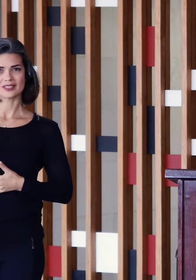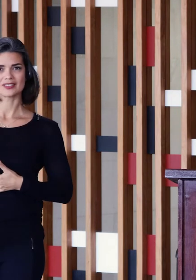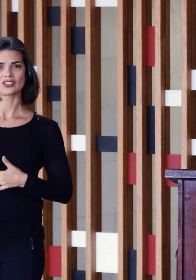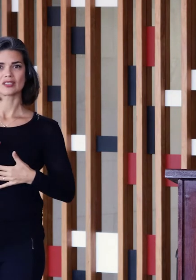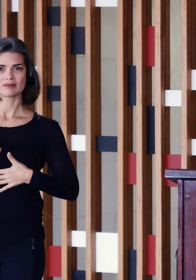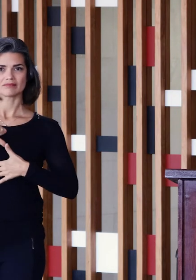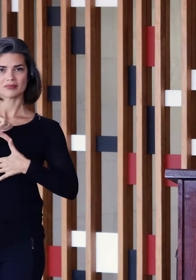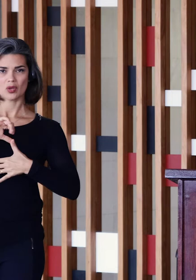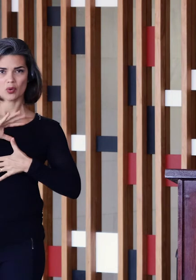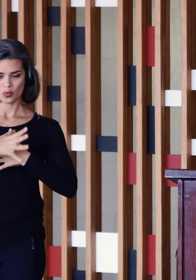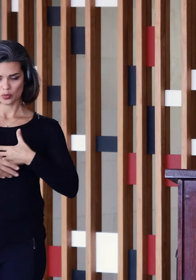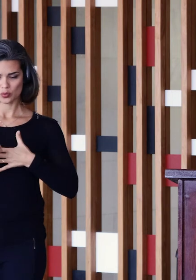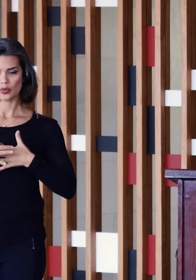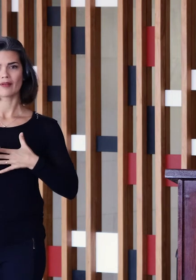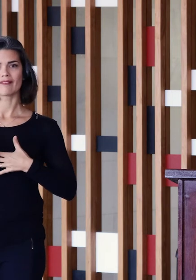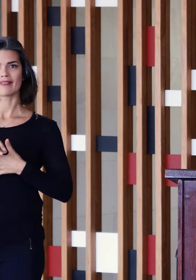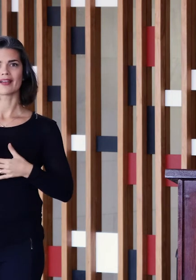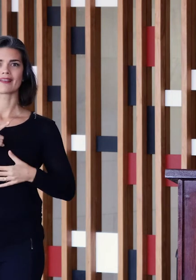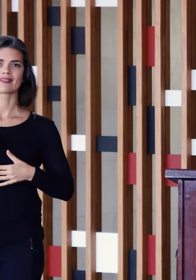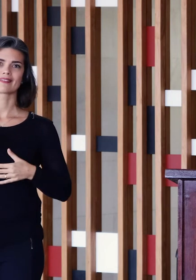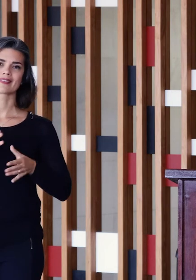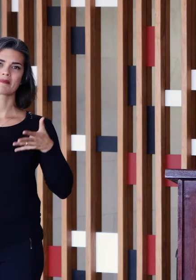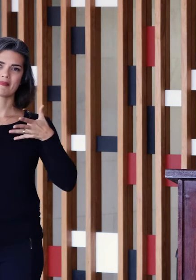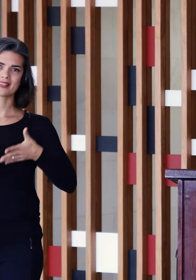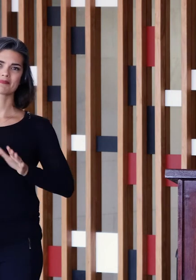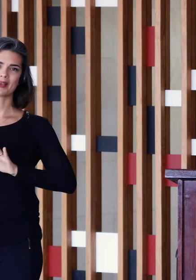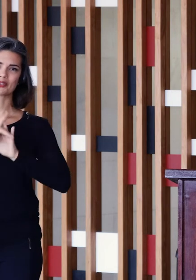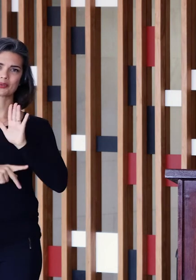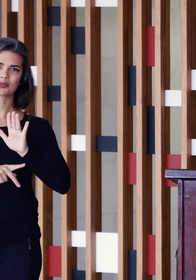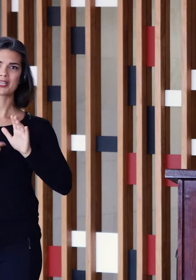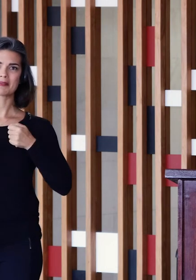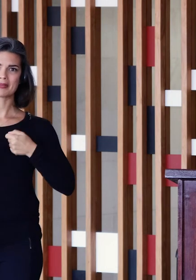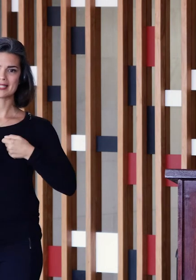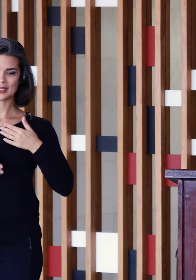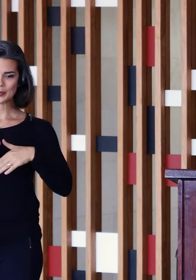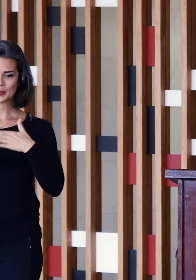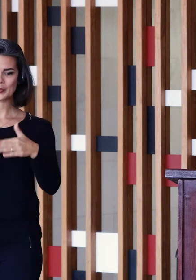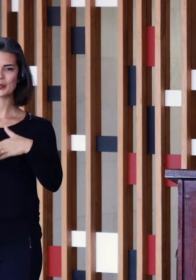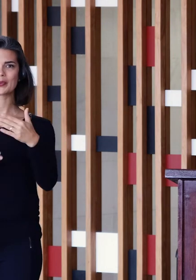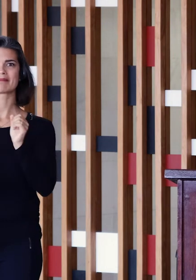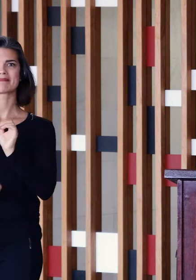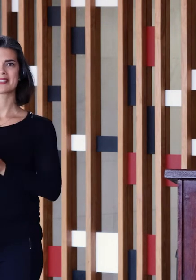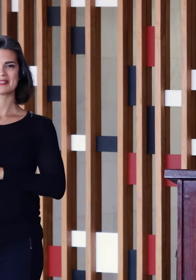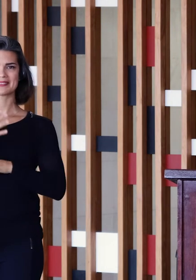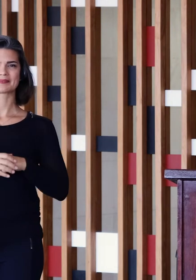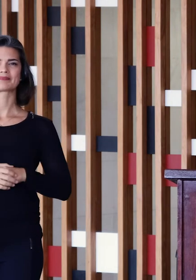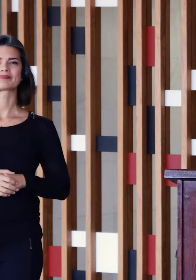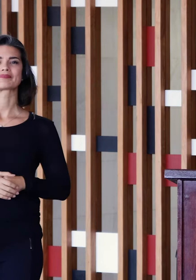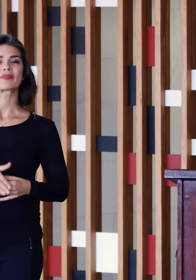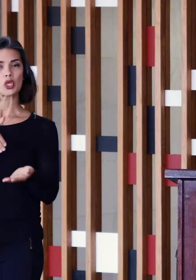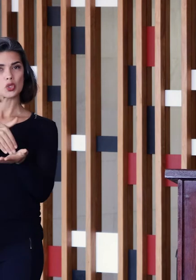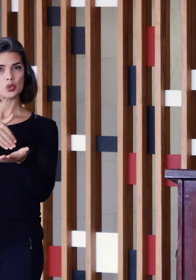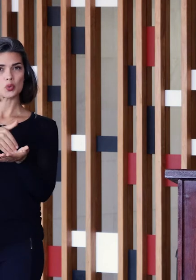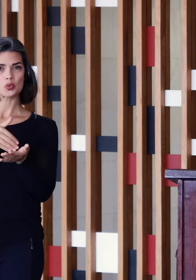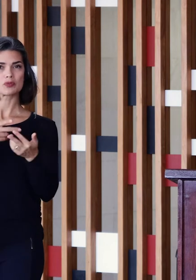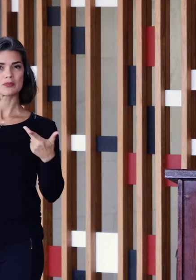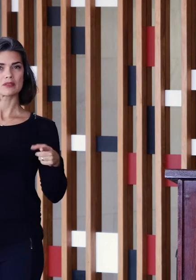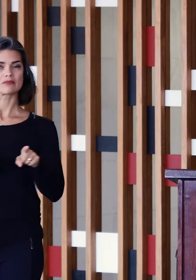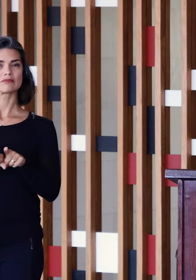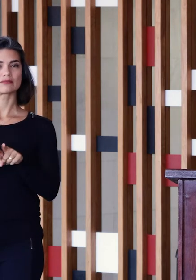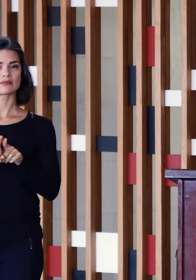en los próximos meses tenemos que dar pasos para los efectos de su implementación. Y finalmente revisamos